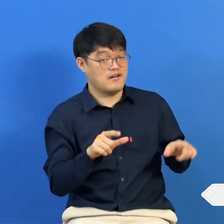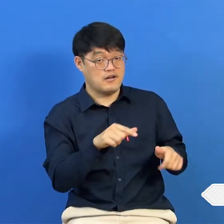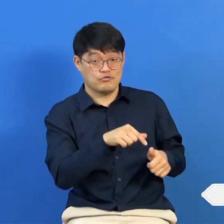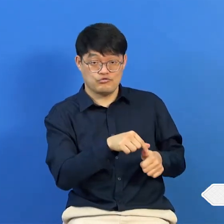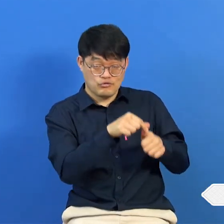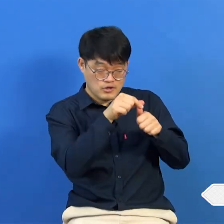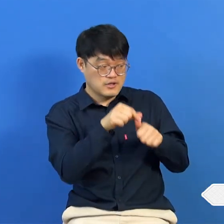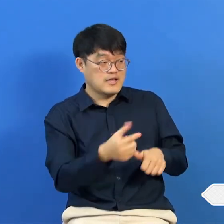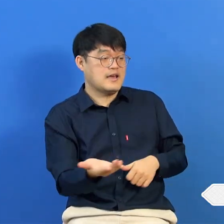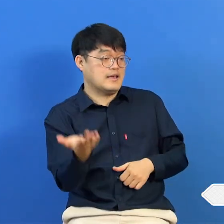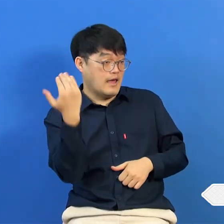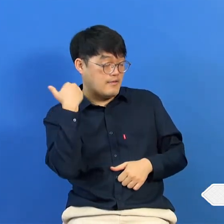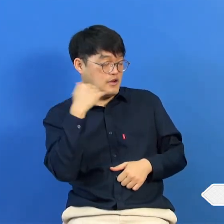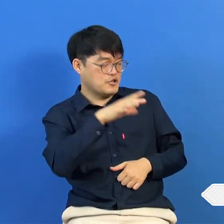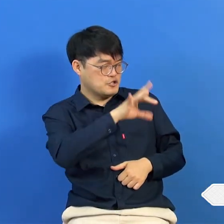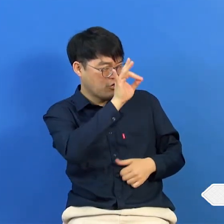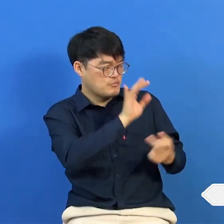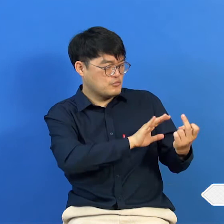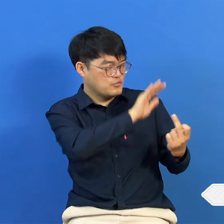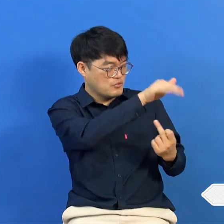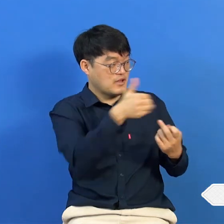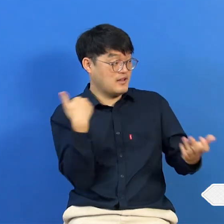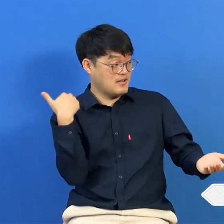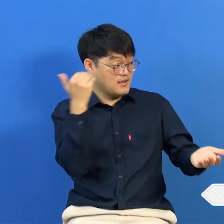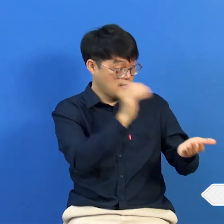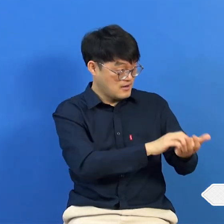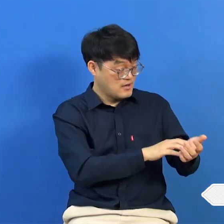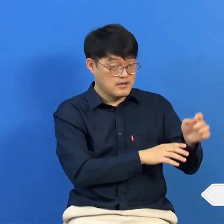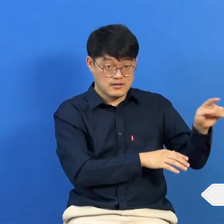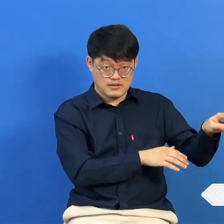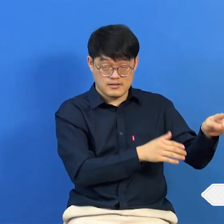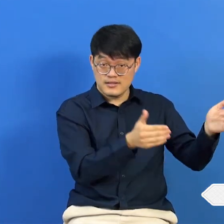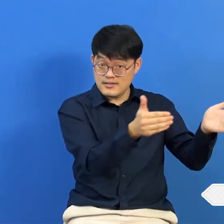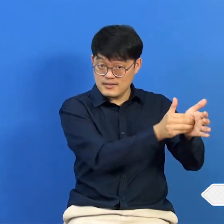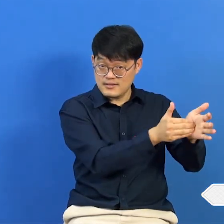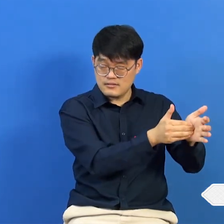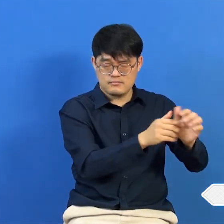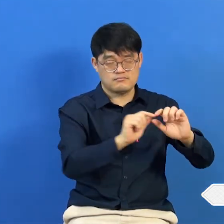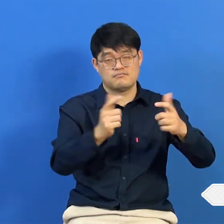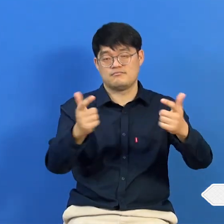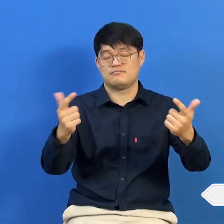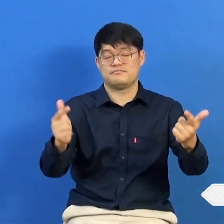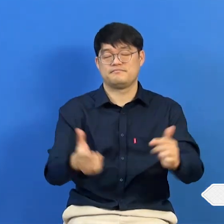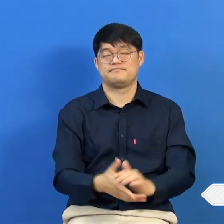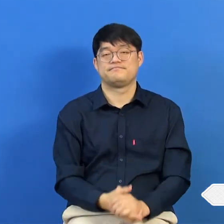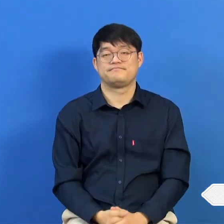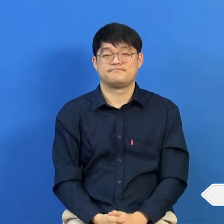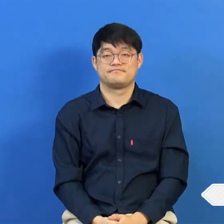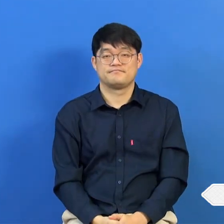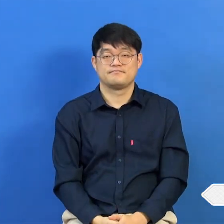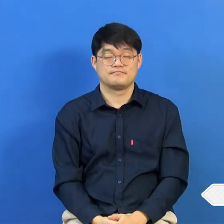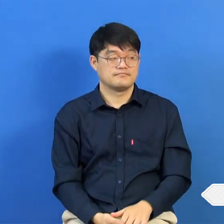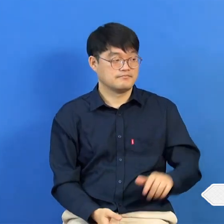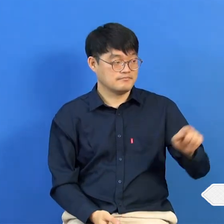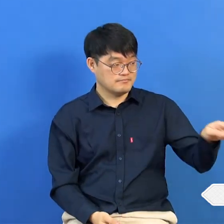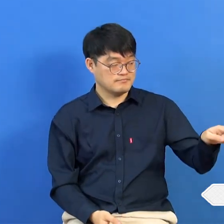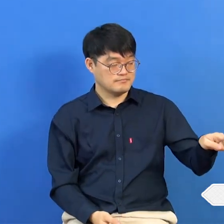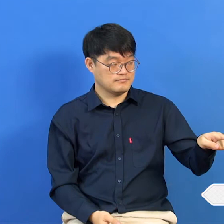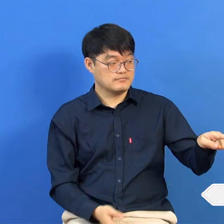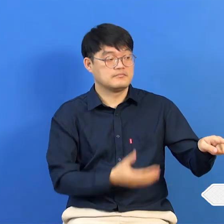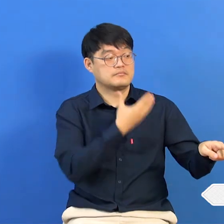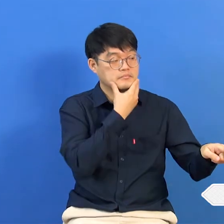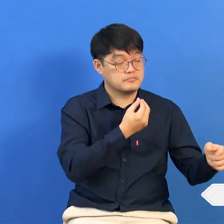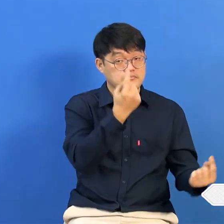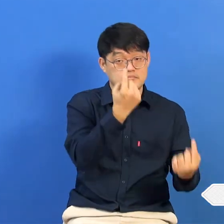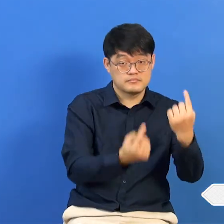그런 에덴 동산으로 돌아가는 그 정도가 구원입니까? 그렇지 않습니다. 에덴 동산의